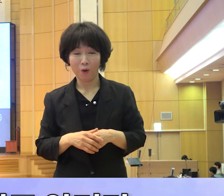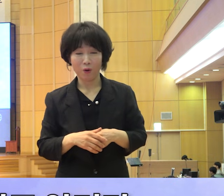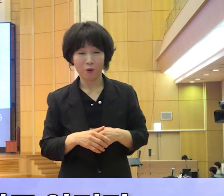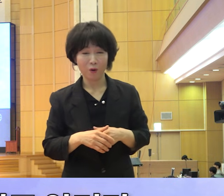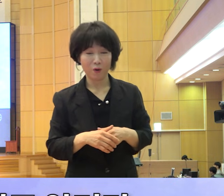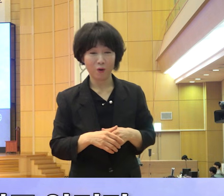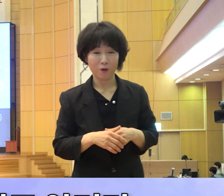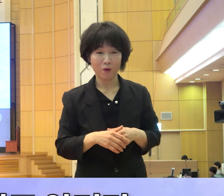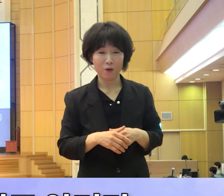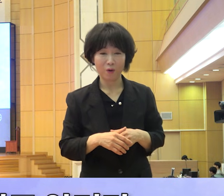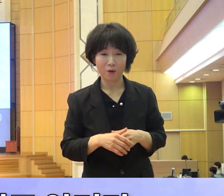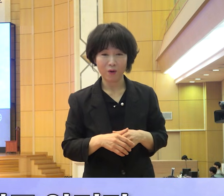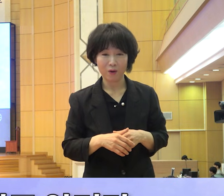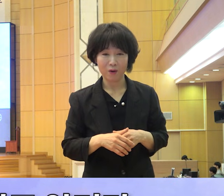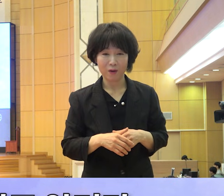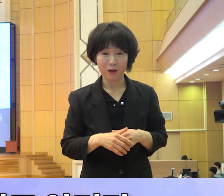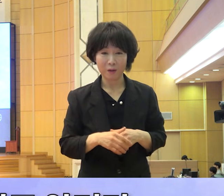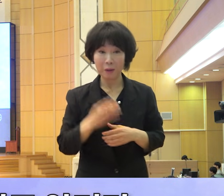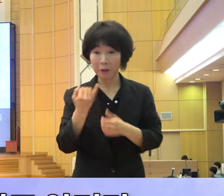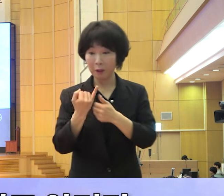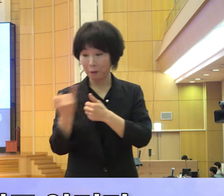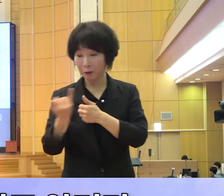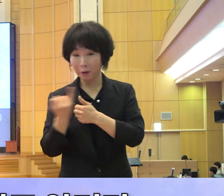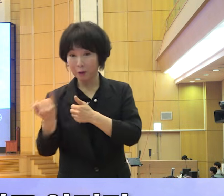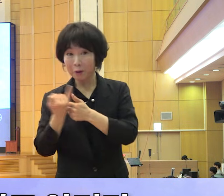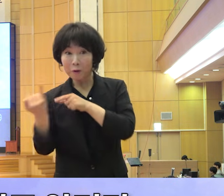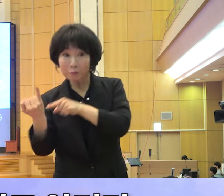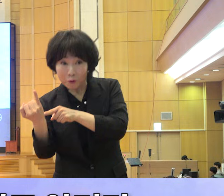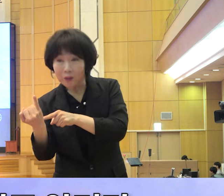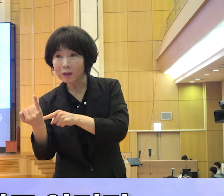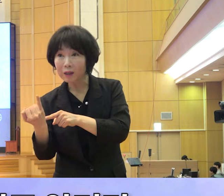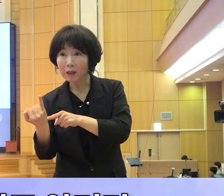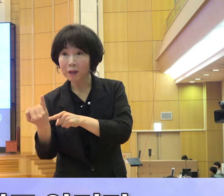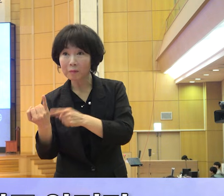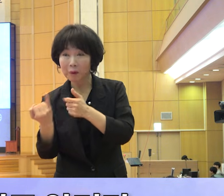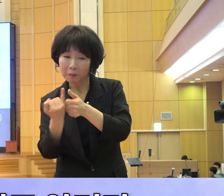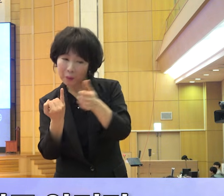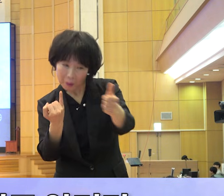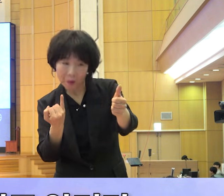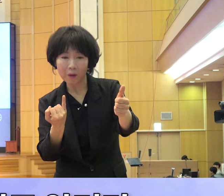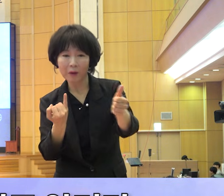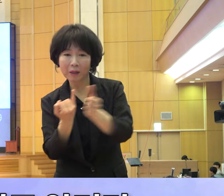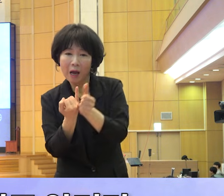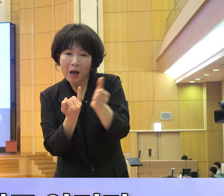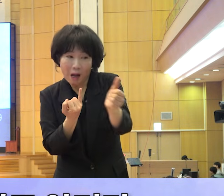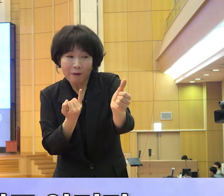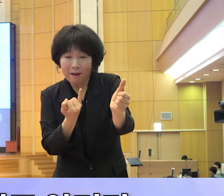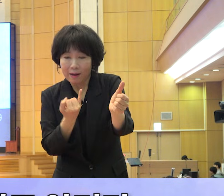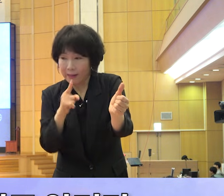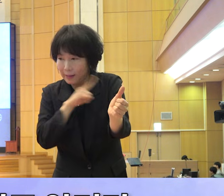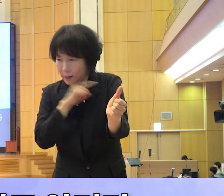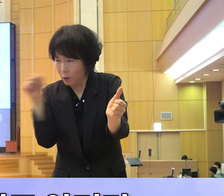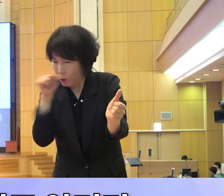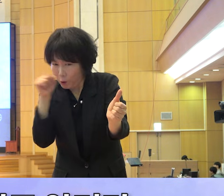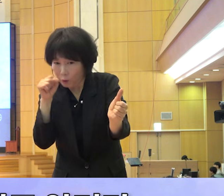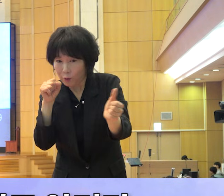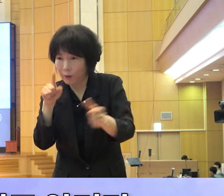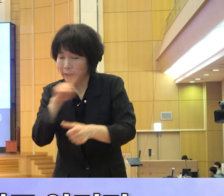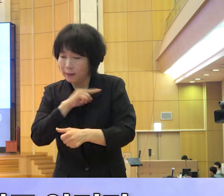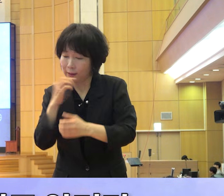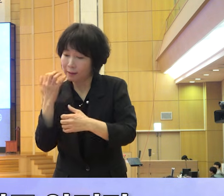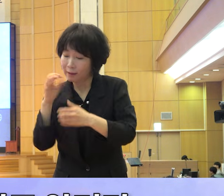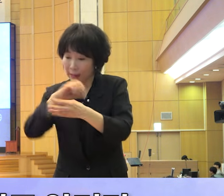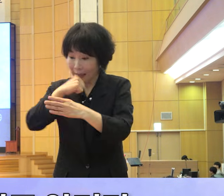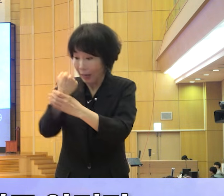보면 좋은 부위, 더 빨갛게 익은 부위, 아니면